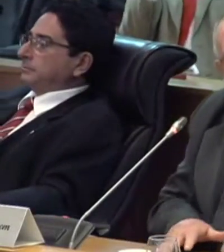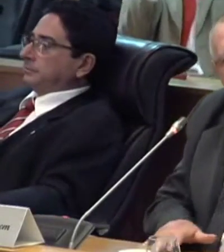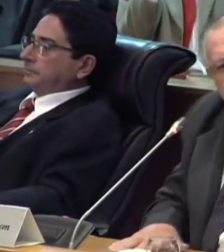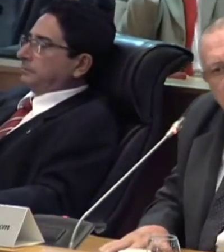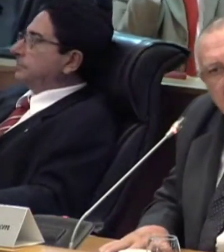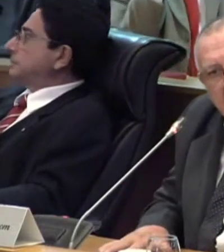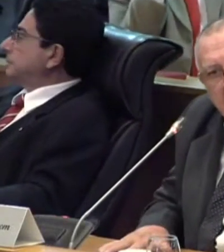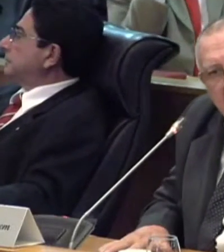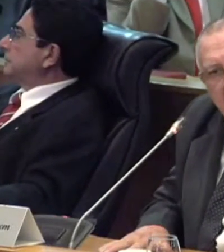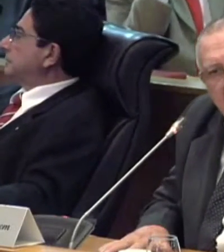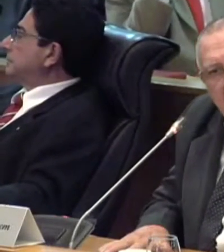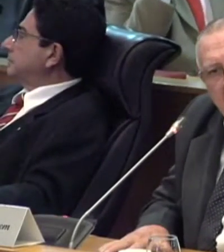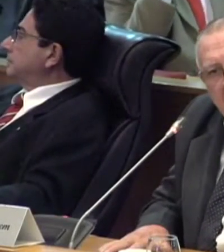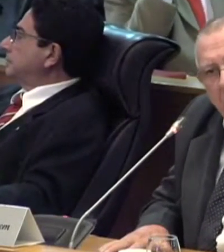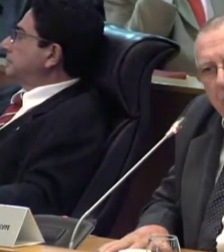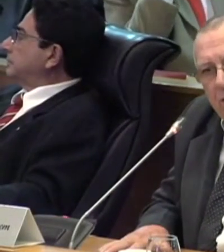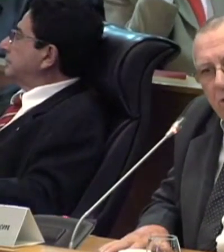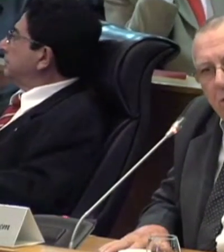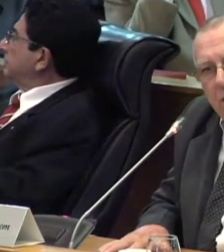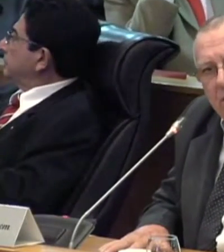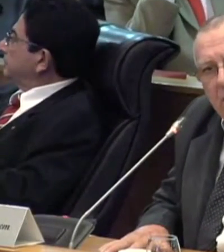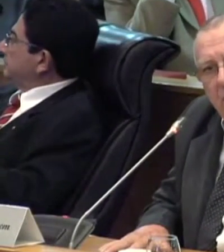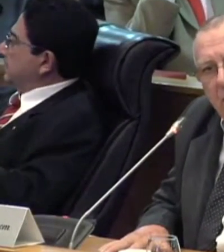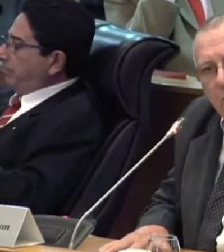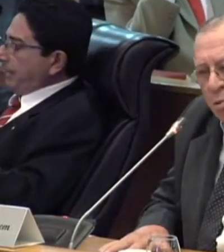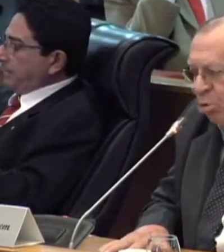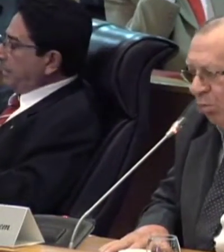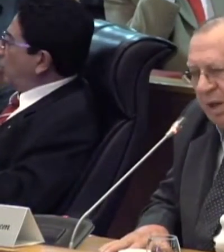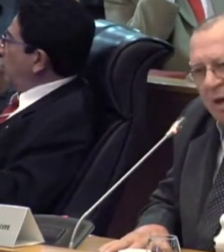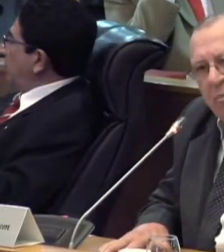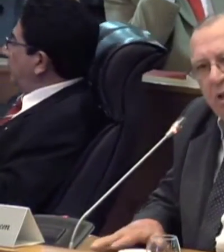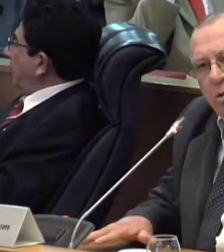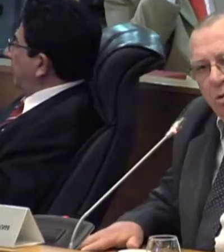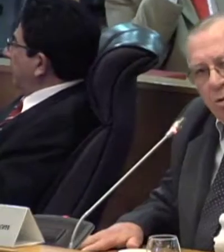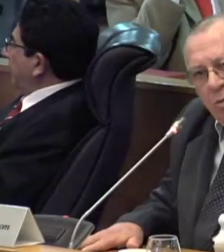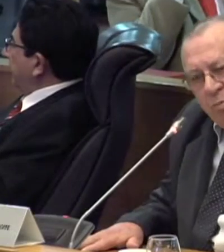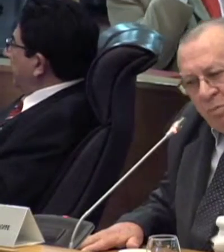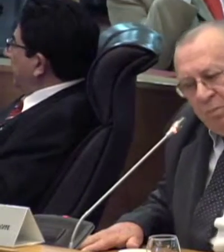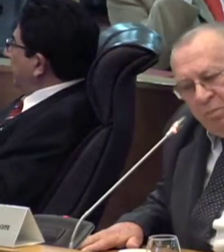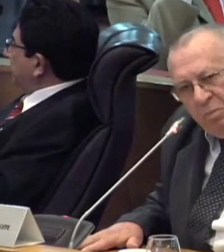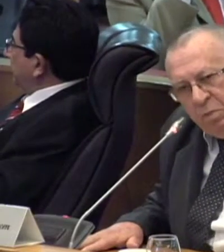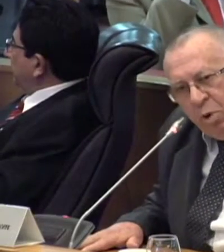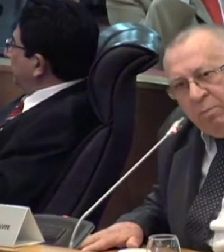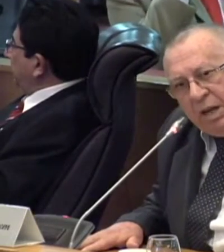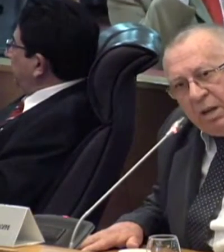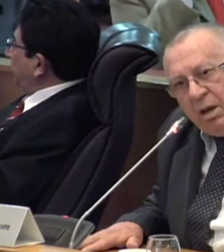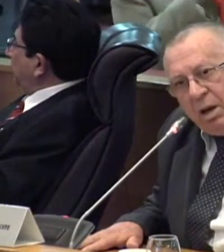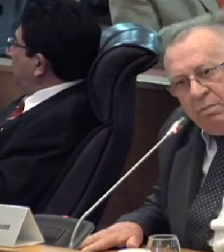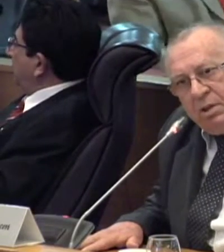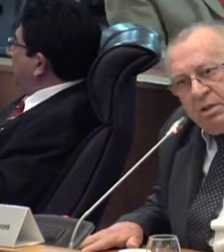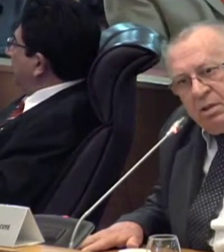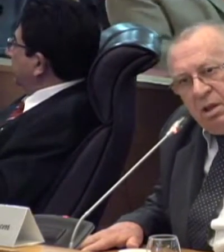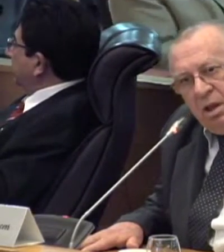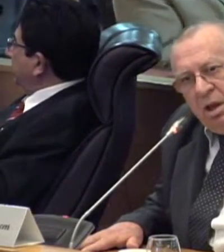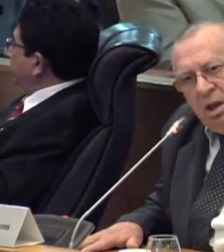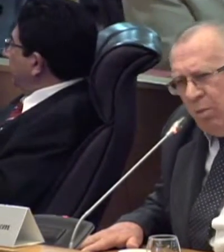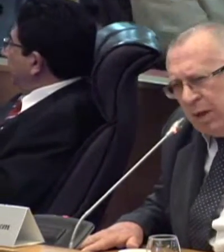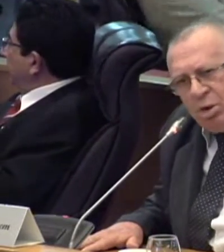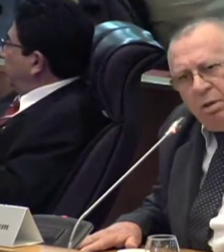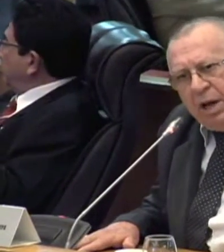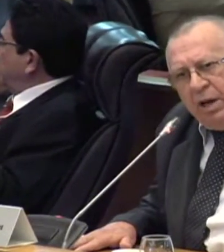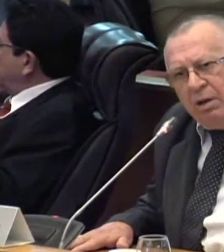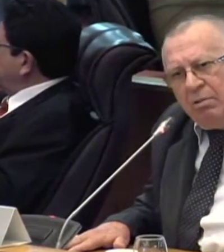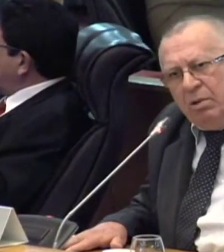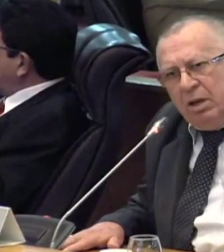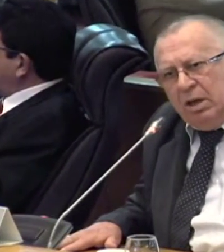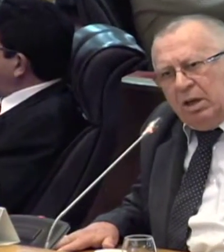em cima de pessoas que costumeiramente cometem crimes. Não é